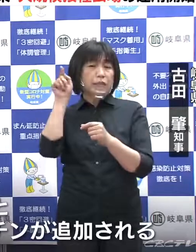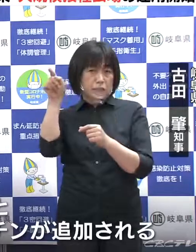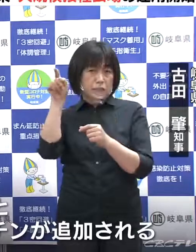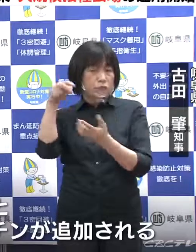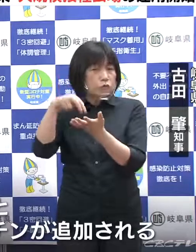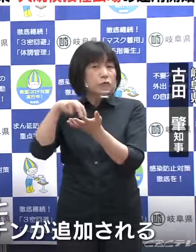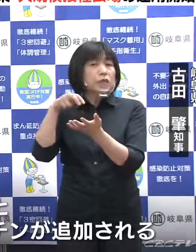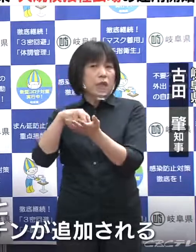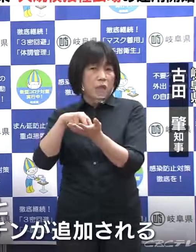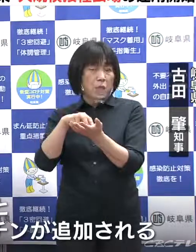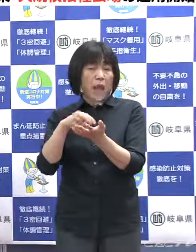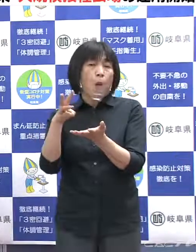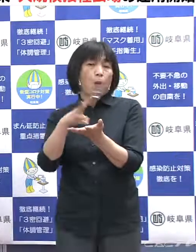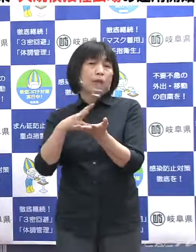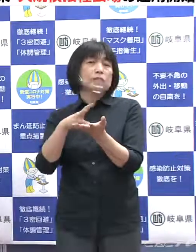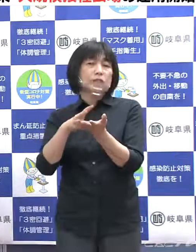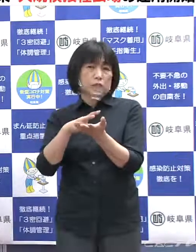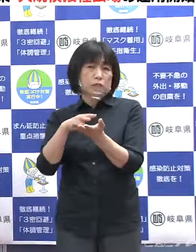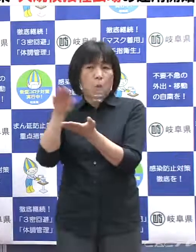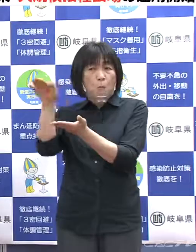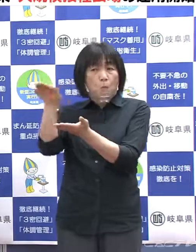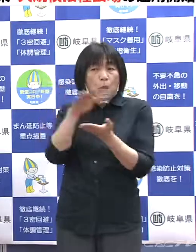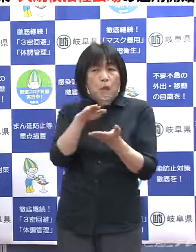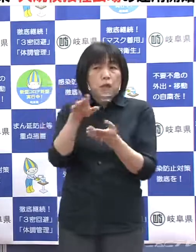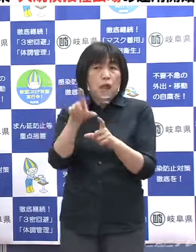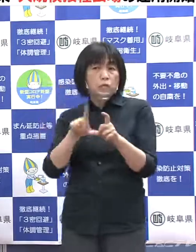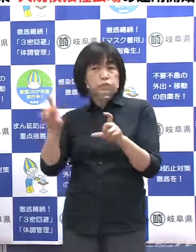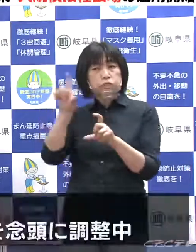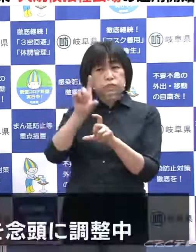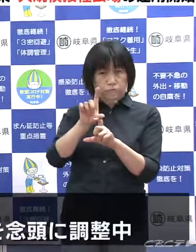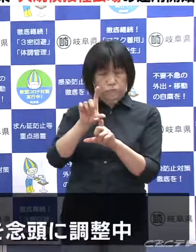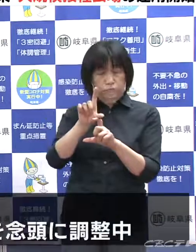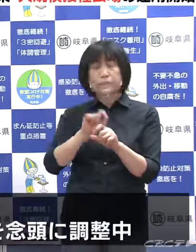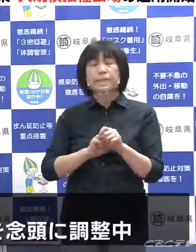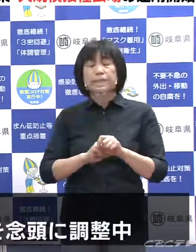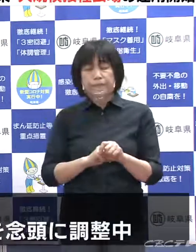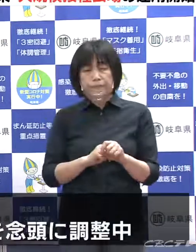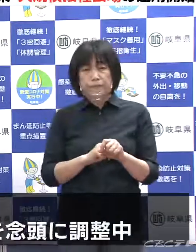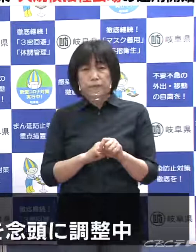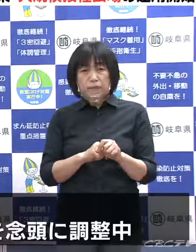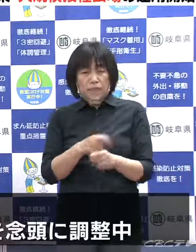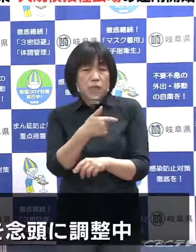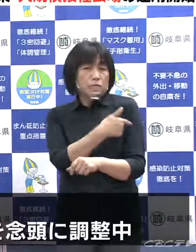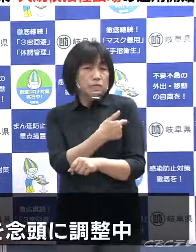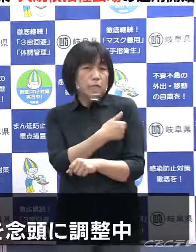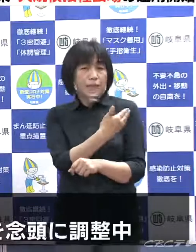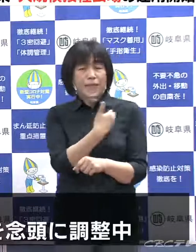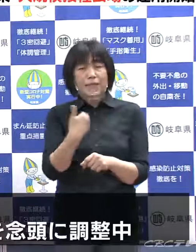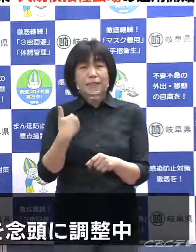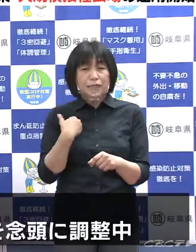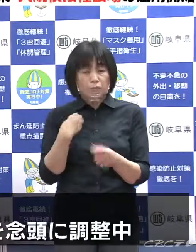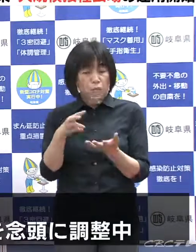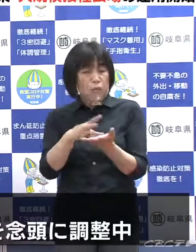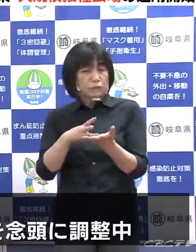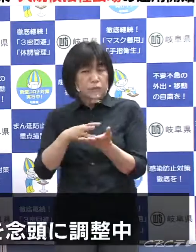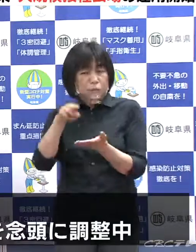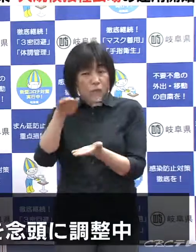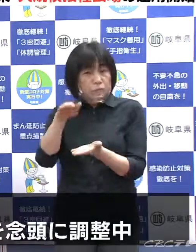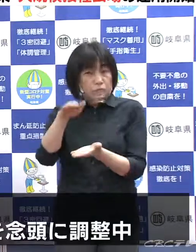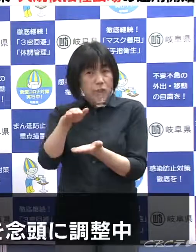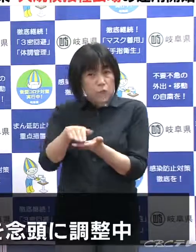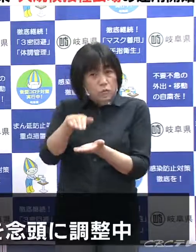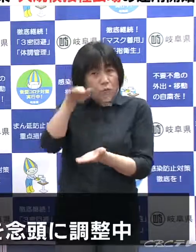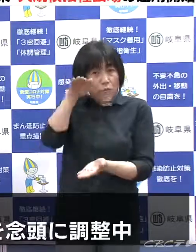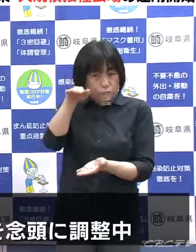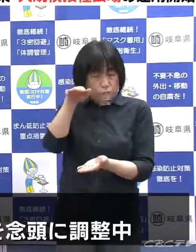出してくれるわけですよねまた大垣市の会場はソフトピアジャパンを念頭に調整中だということ